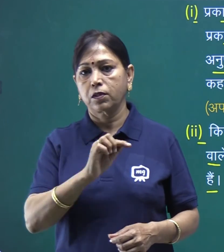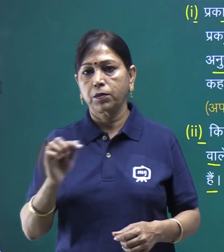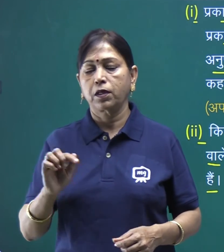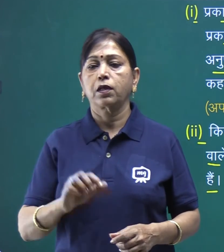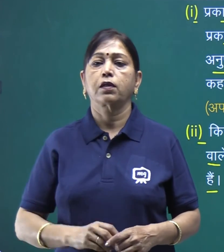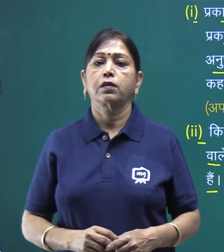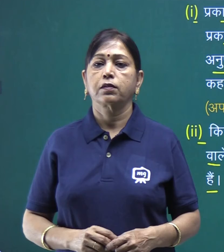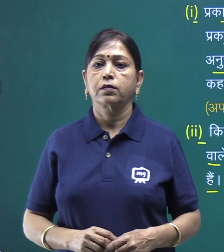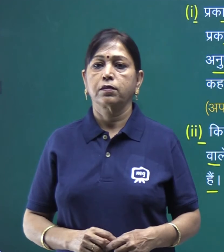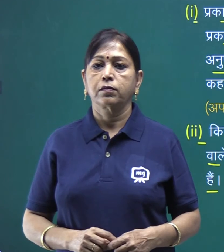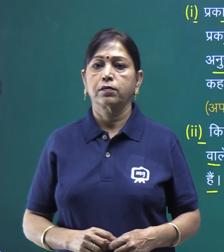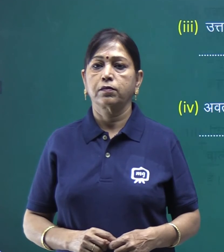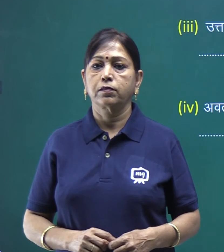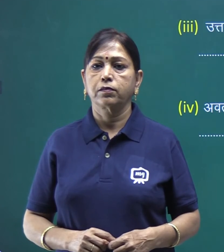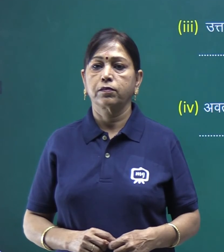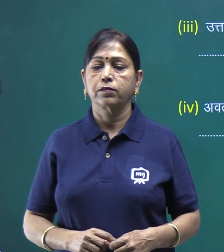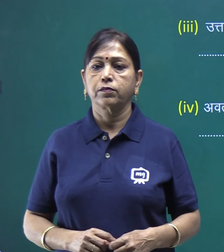लिखेंगे।